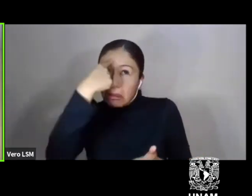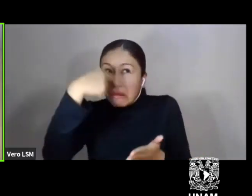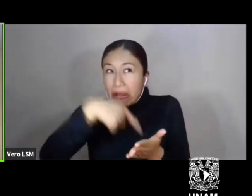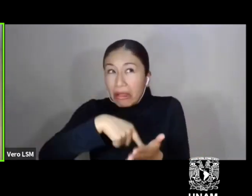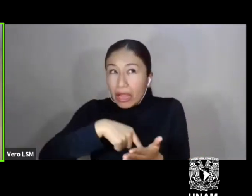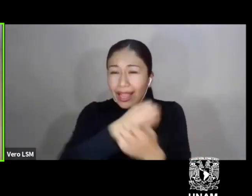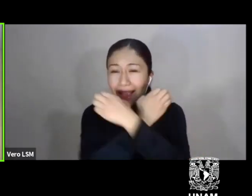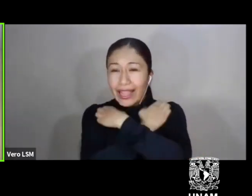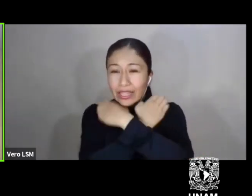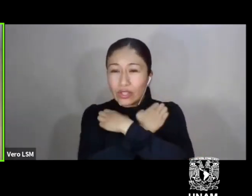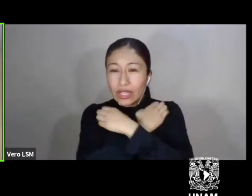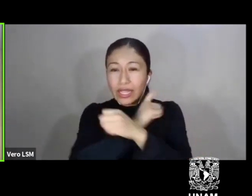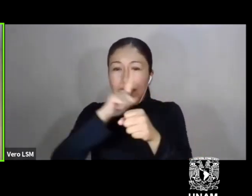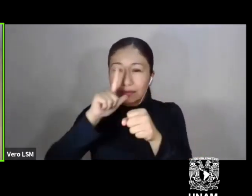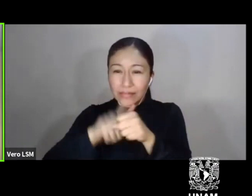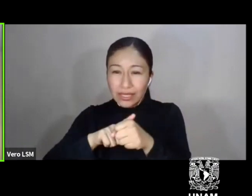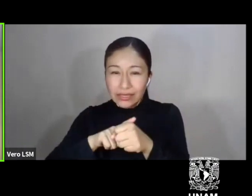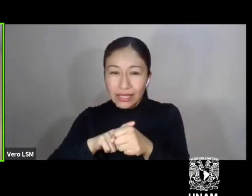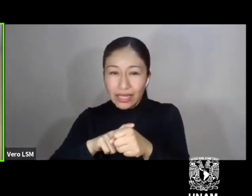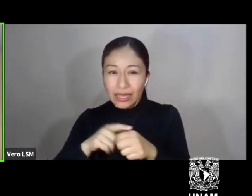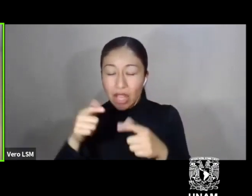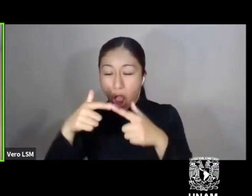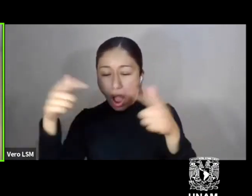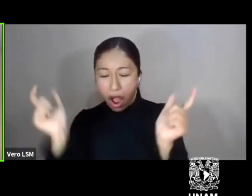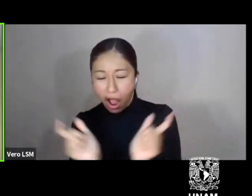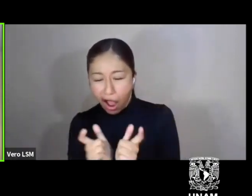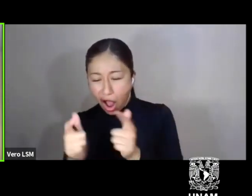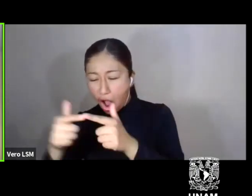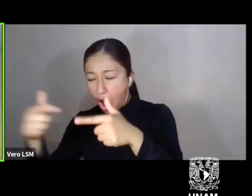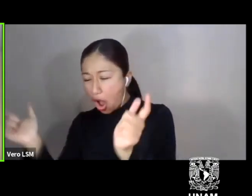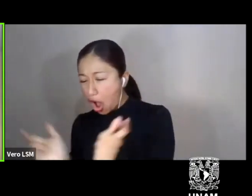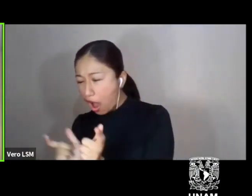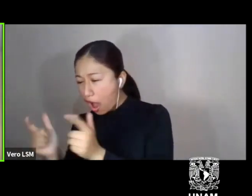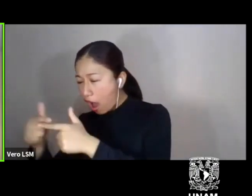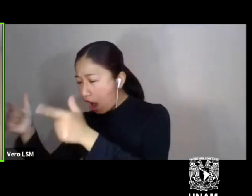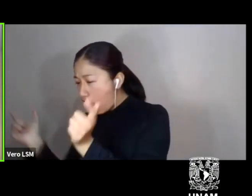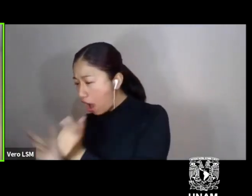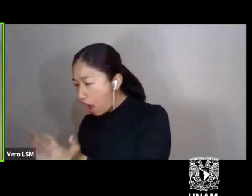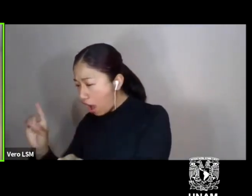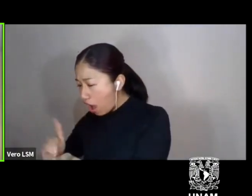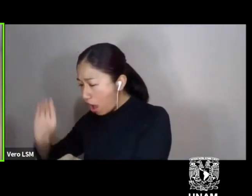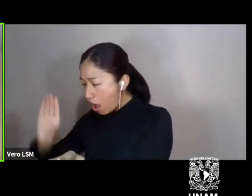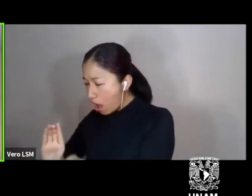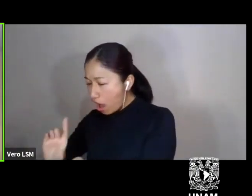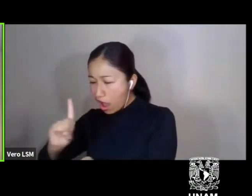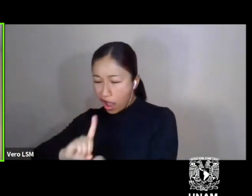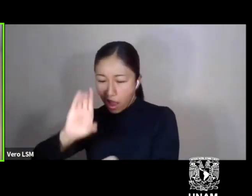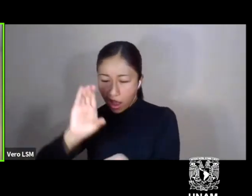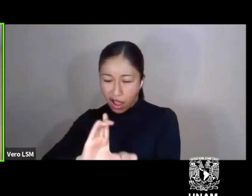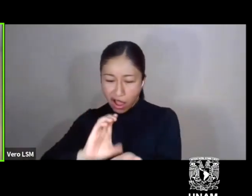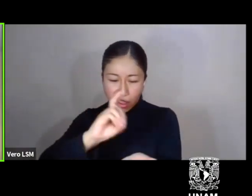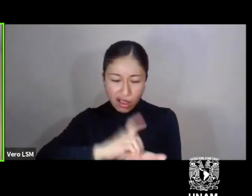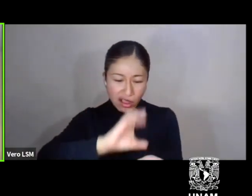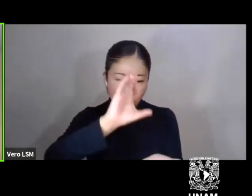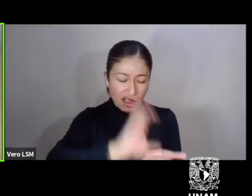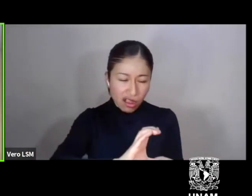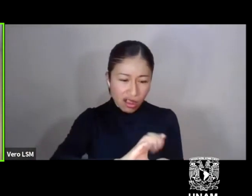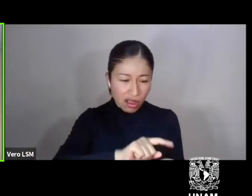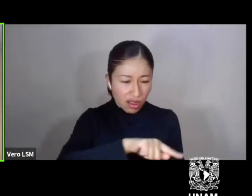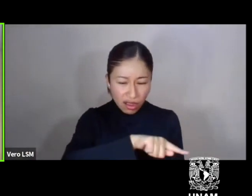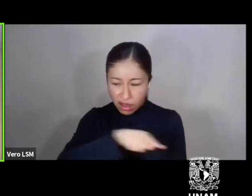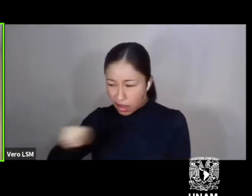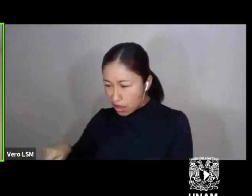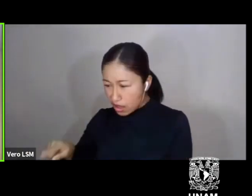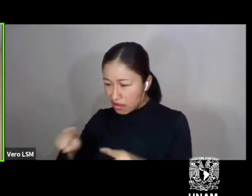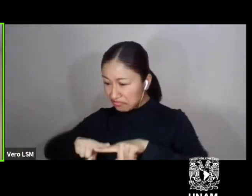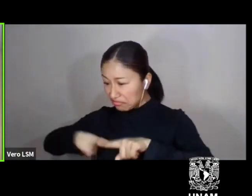esa segregación que tiene un sector de la población. Y ahorita está como